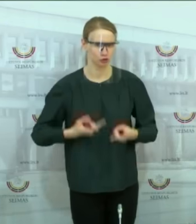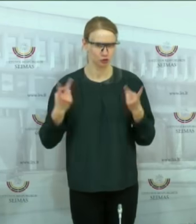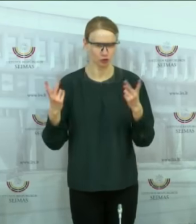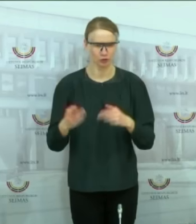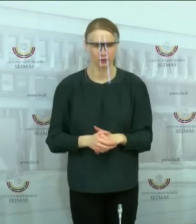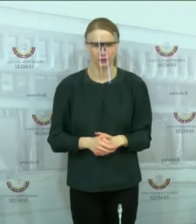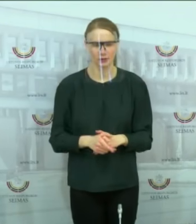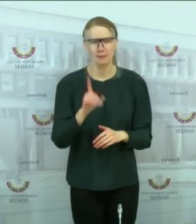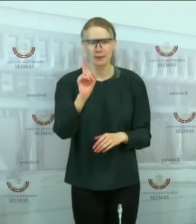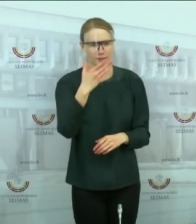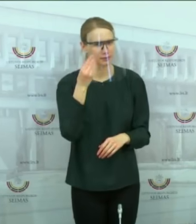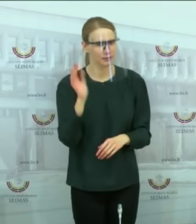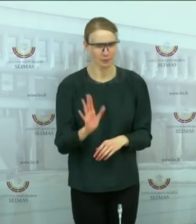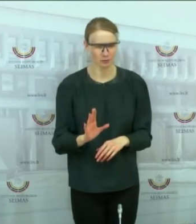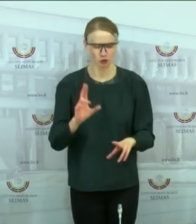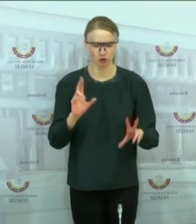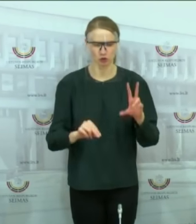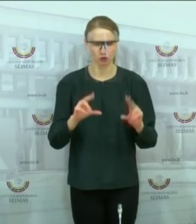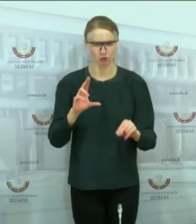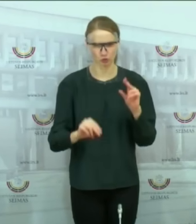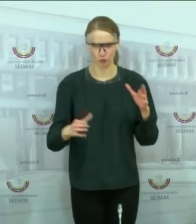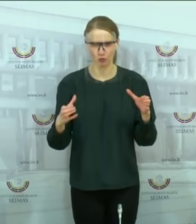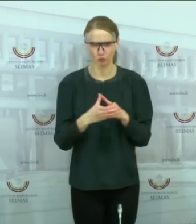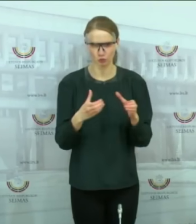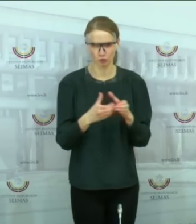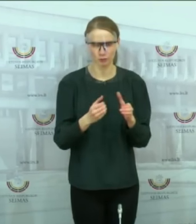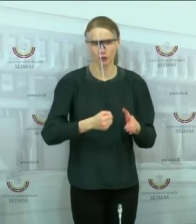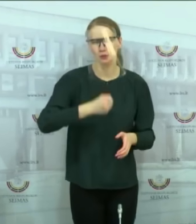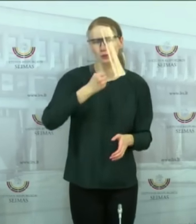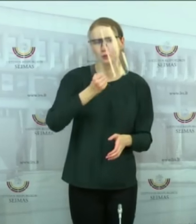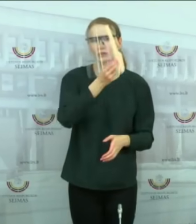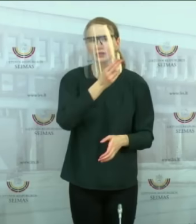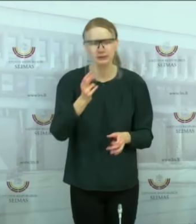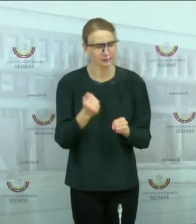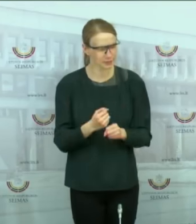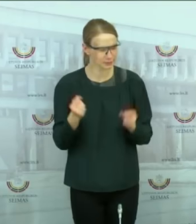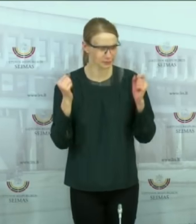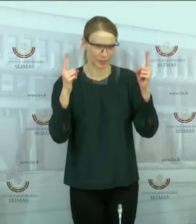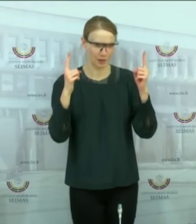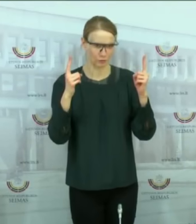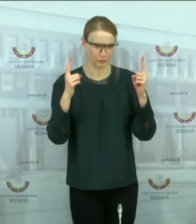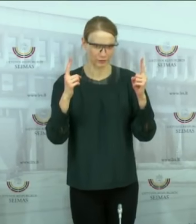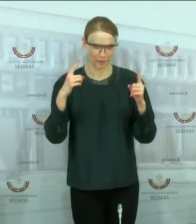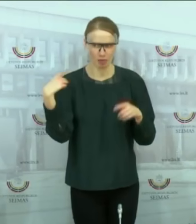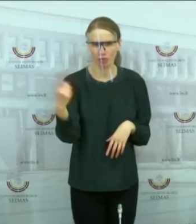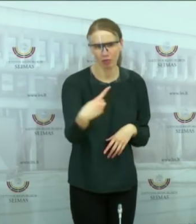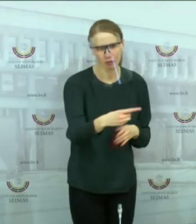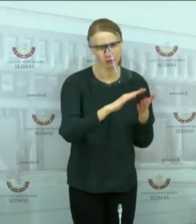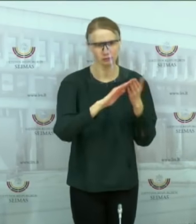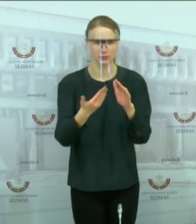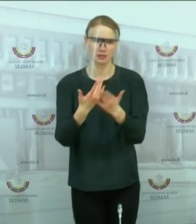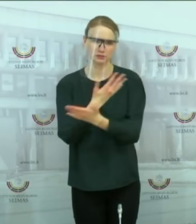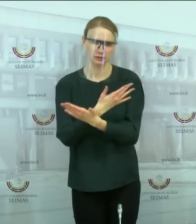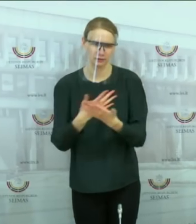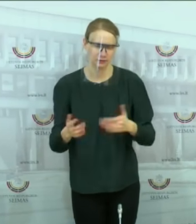nepamiršdami, kad rizikos grupiai ir toliau reikia saugotis, ir toliau nereikia skubėti niekur, nei